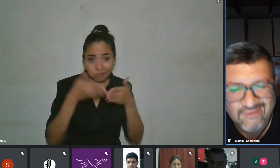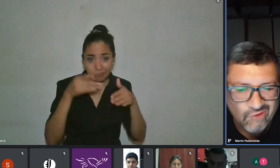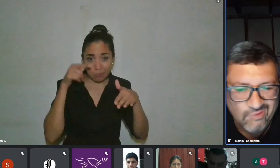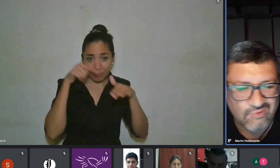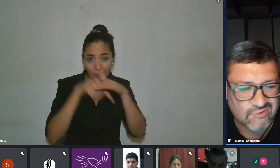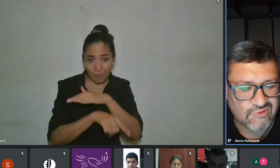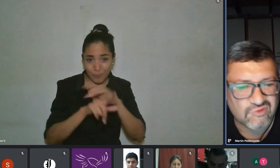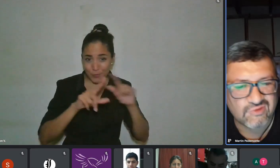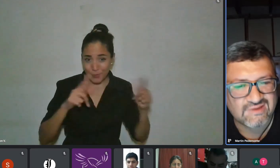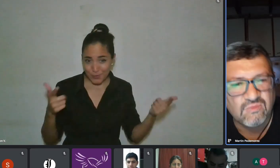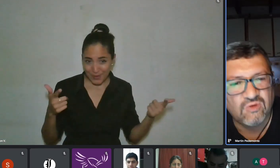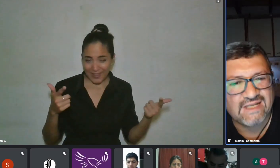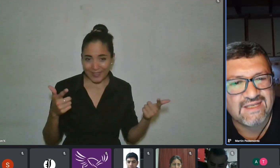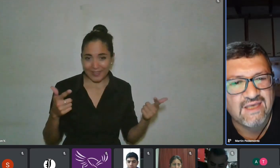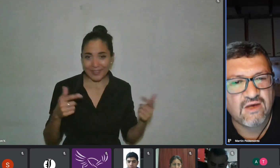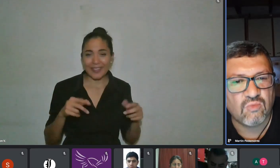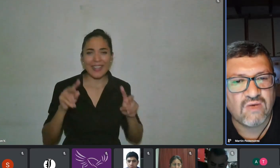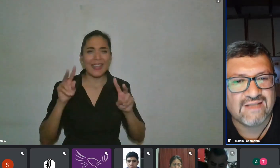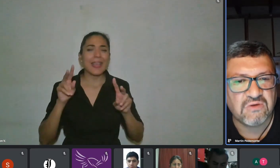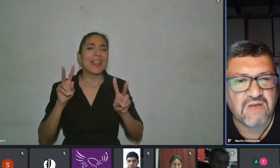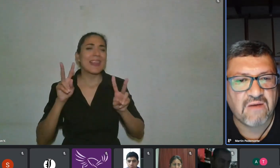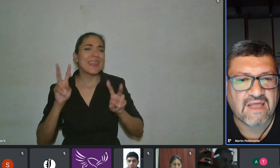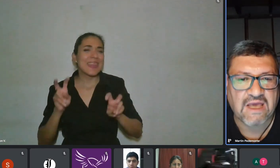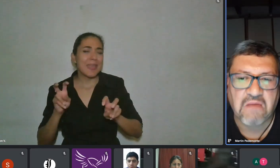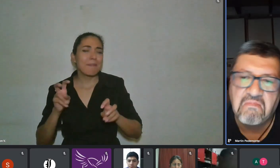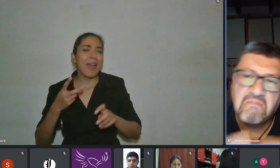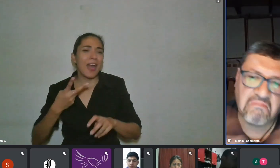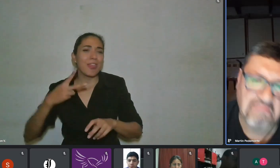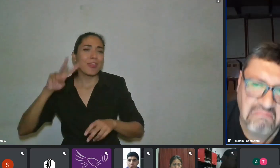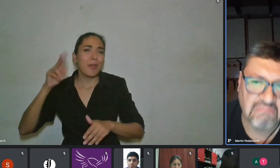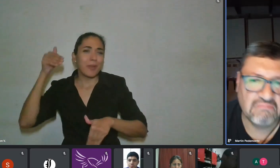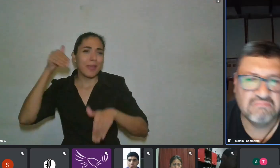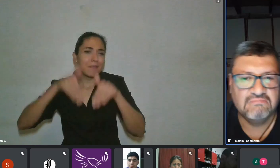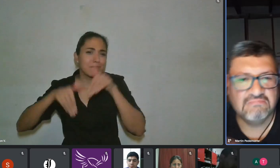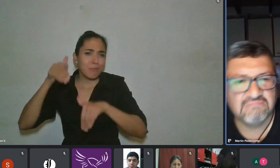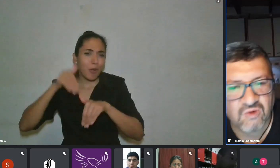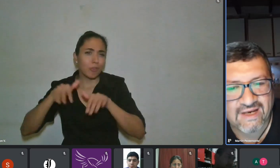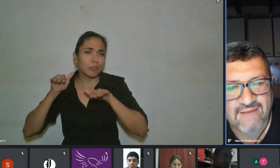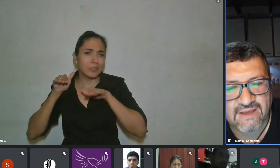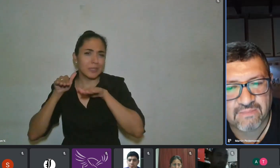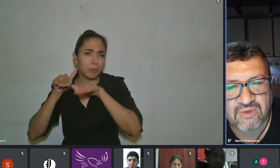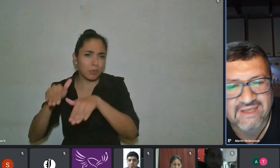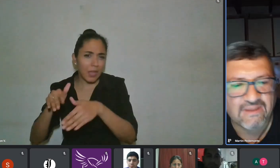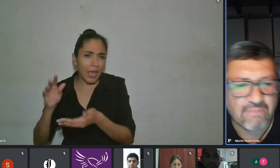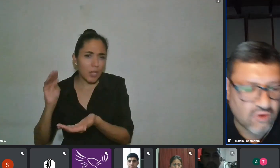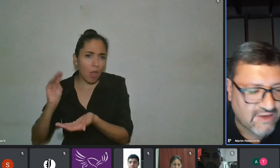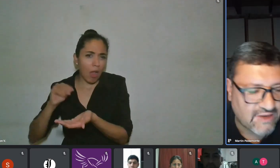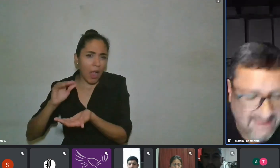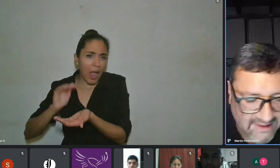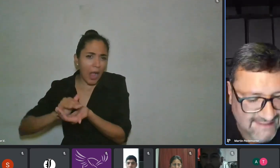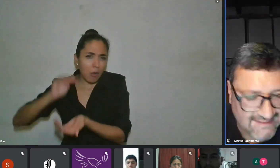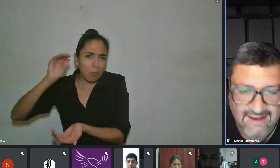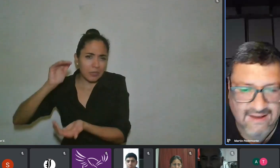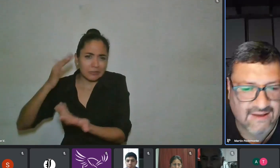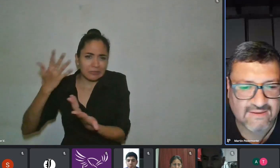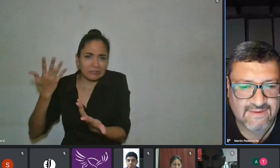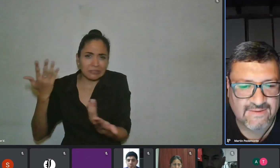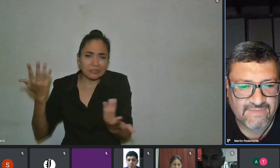de doble voto simultáneo y acumulativo, la verdad que nunca porque tampoco es algo